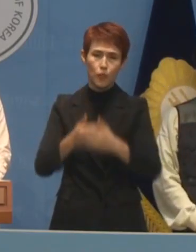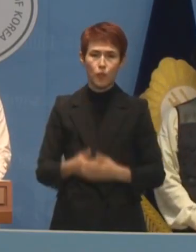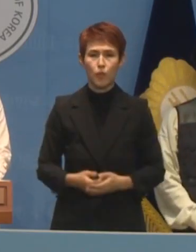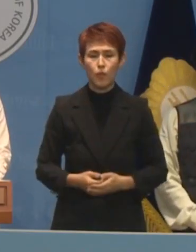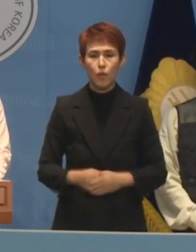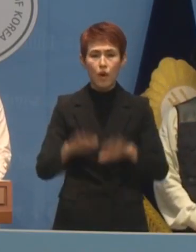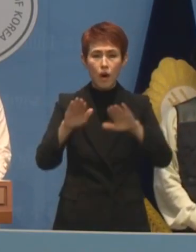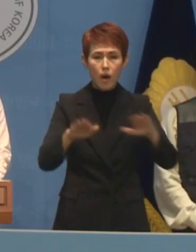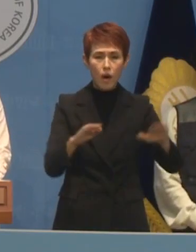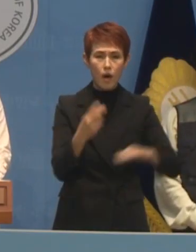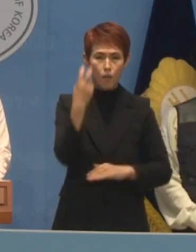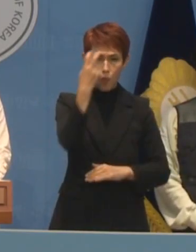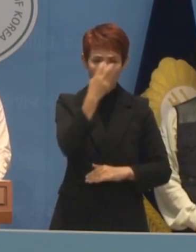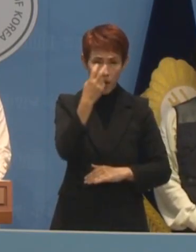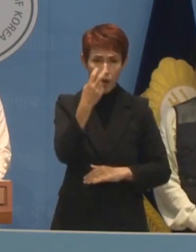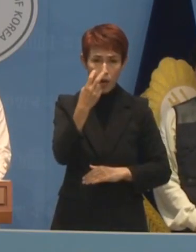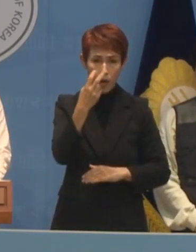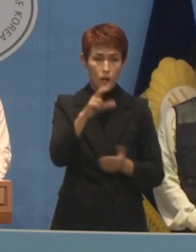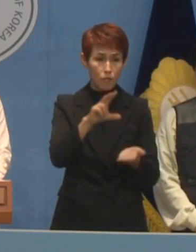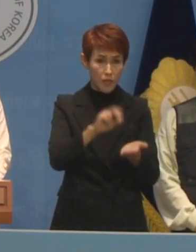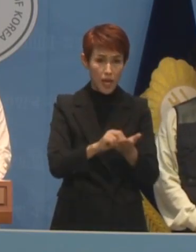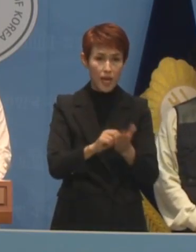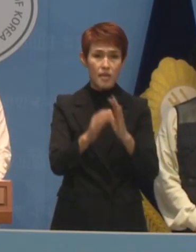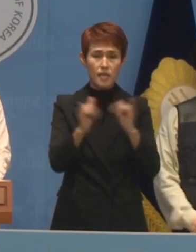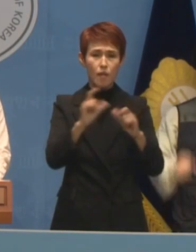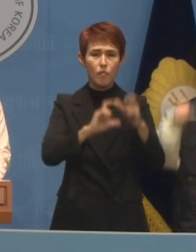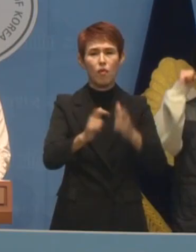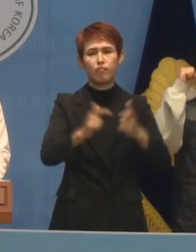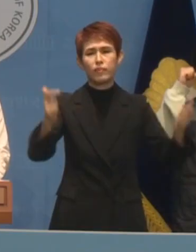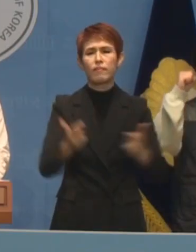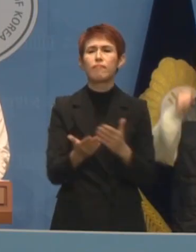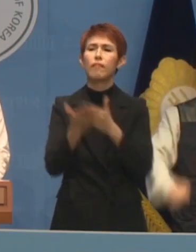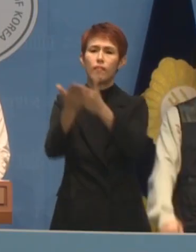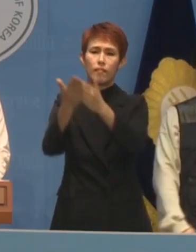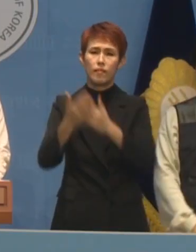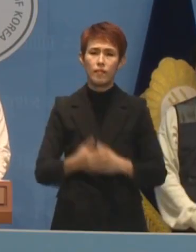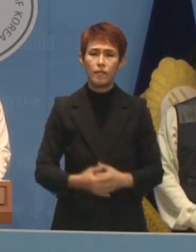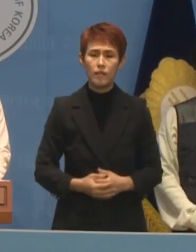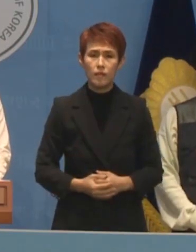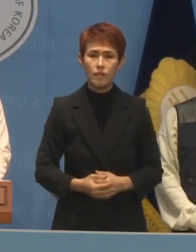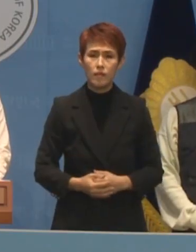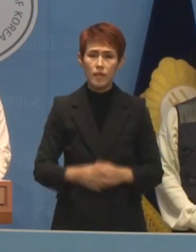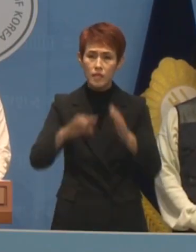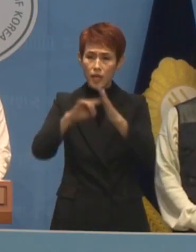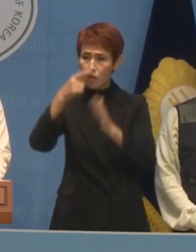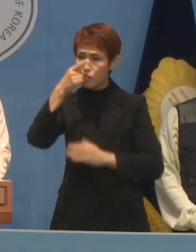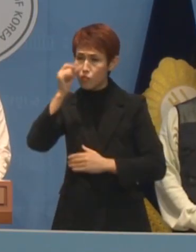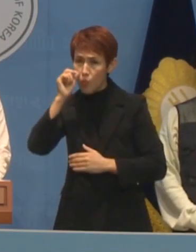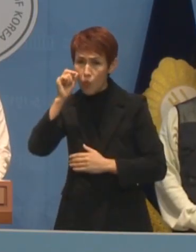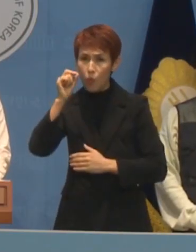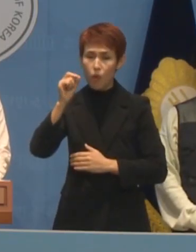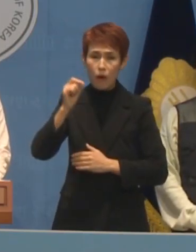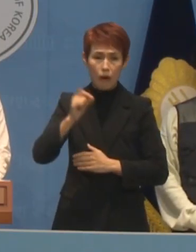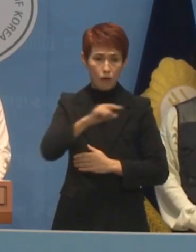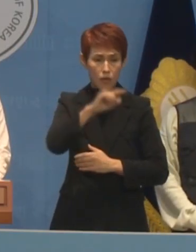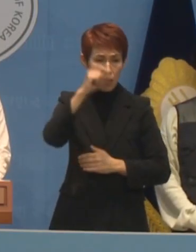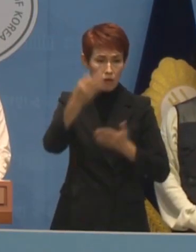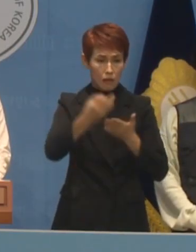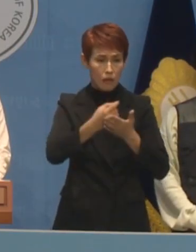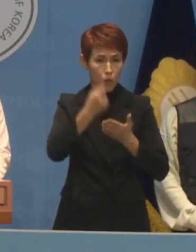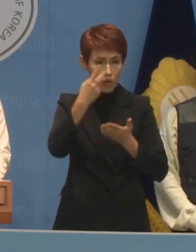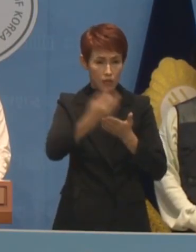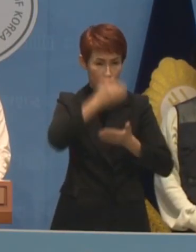항만보안, 국경보안 공백을 인력 충원으로 해결하라. 세수 결손 돌려막기식으로 국가 중요